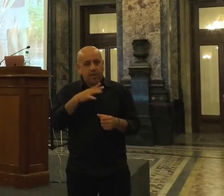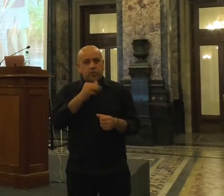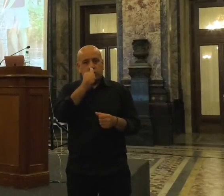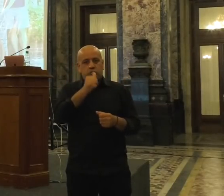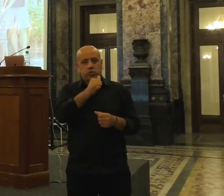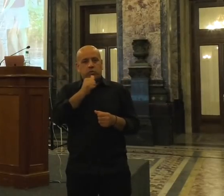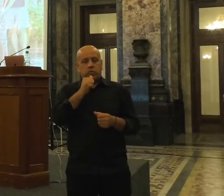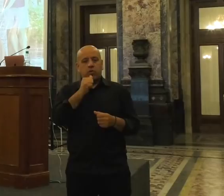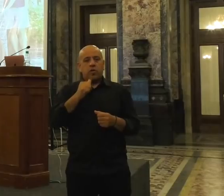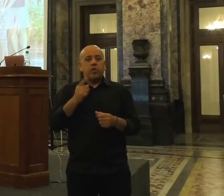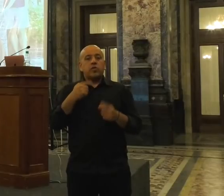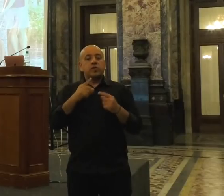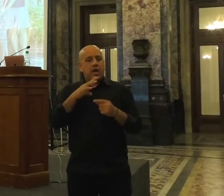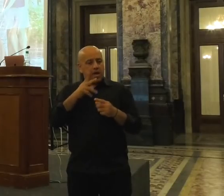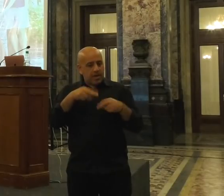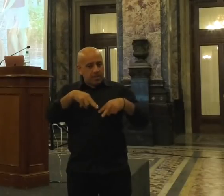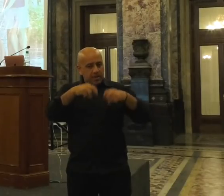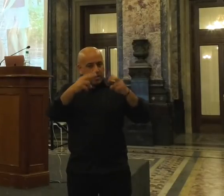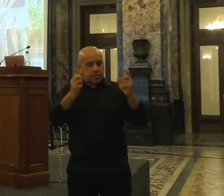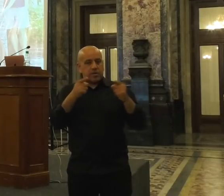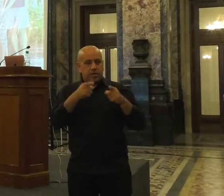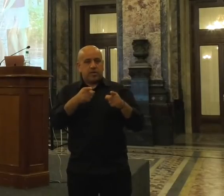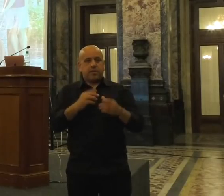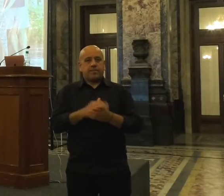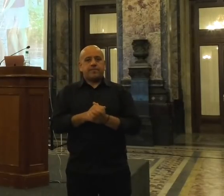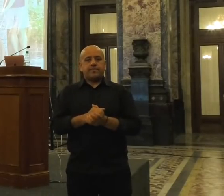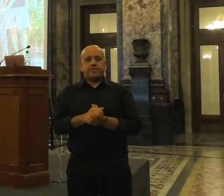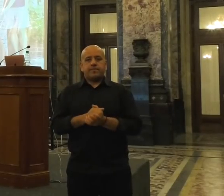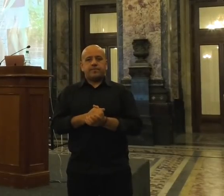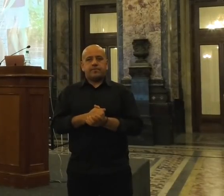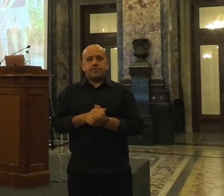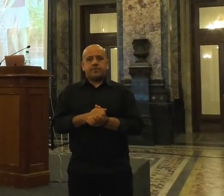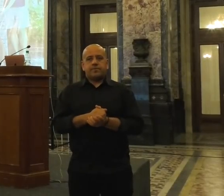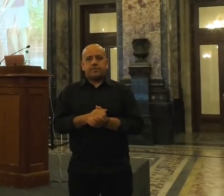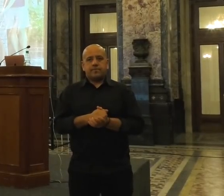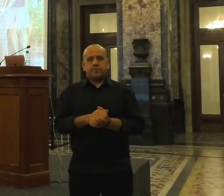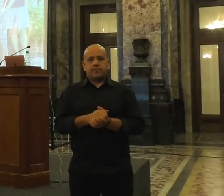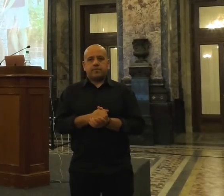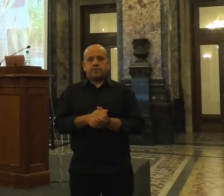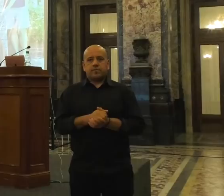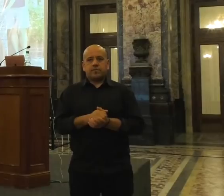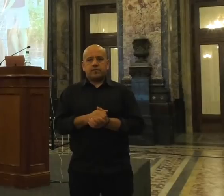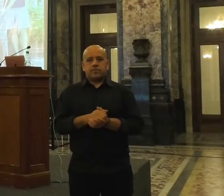una área de investigación muy, muy activa. Gracias por el comentario y por la pregunta.